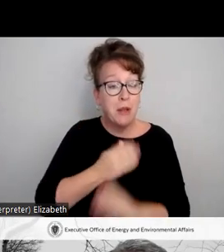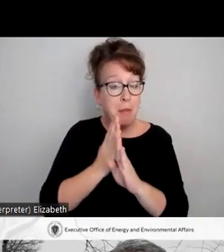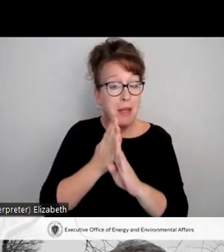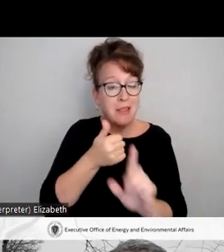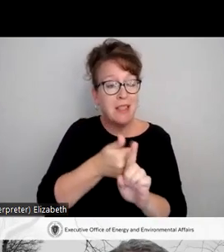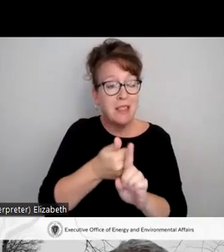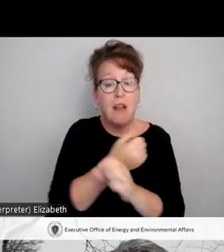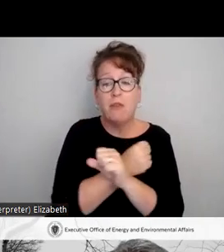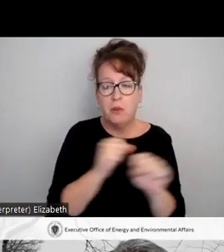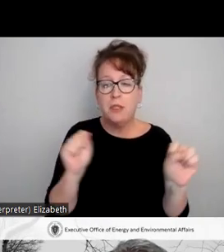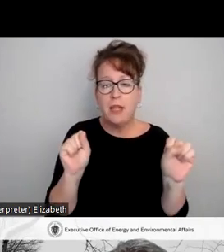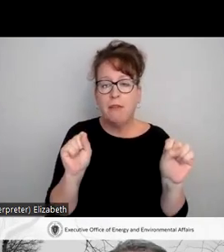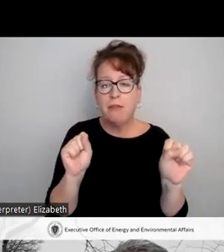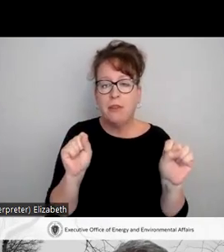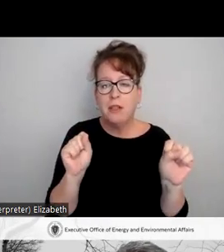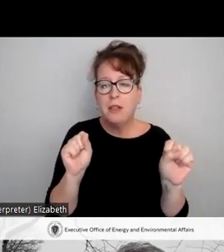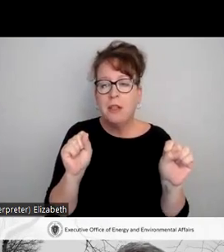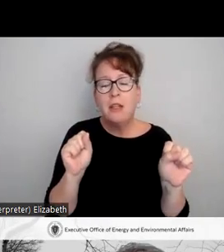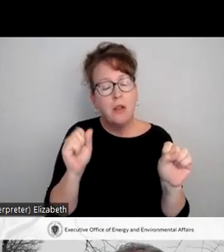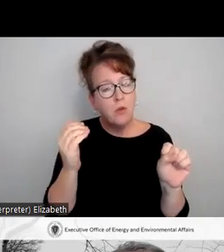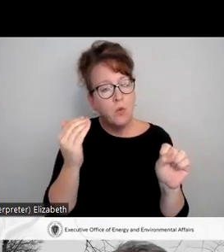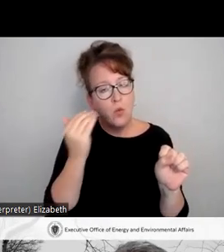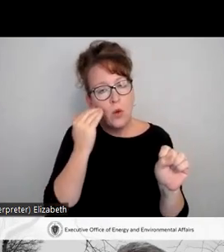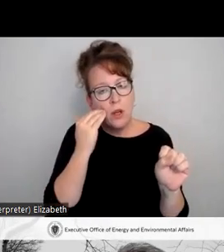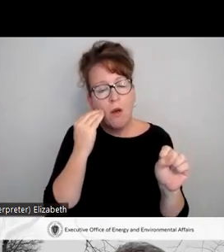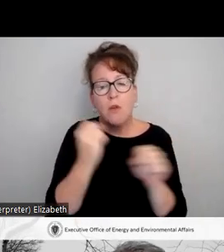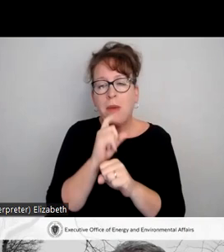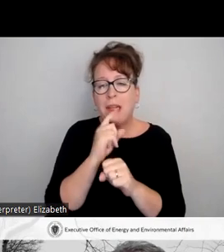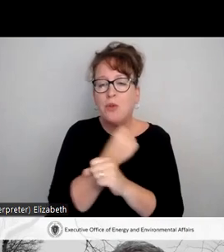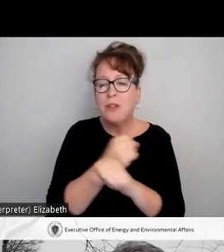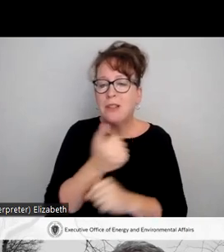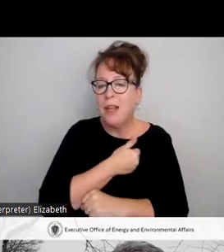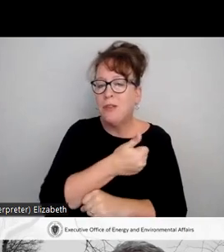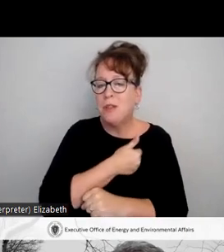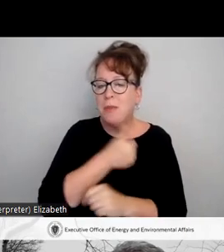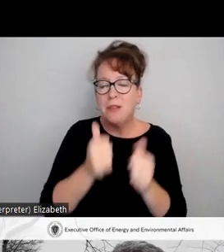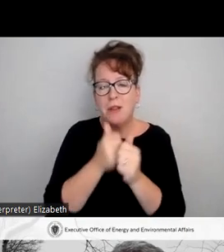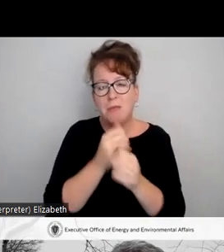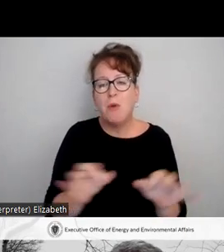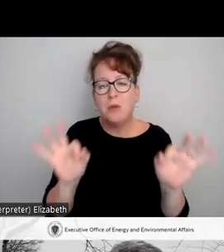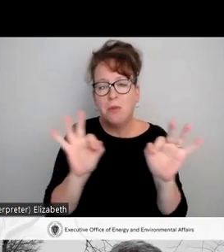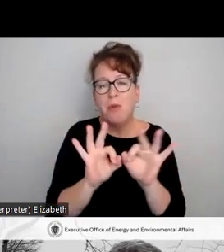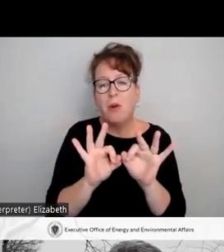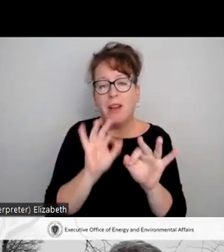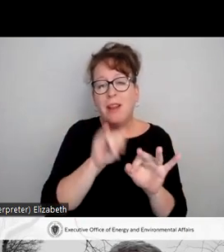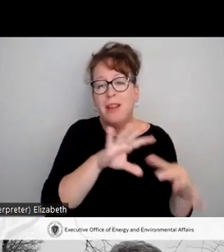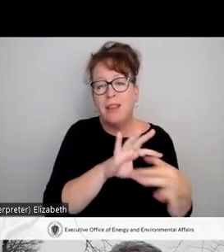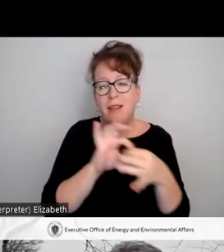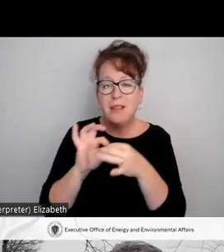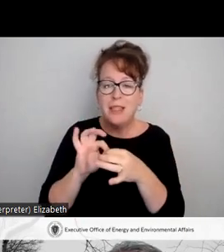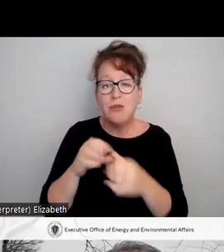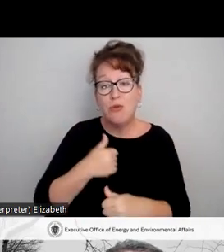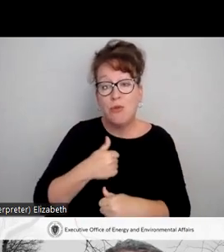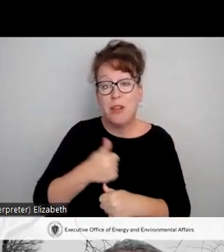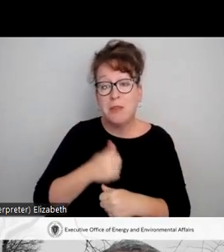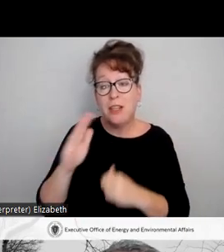de de que las que asegurar la transportación pública es